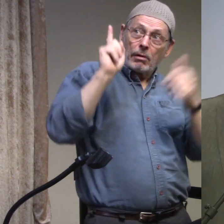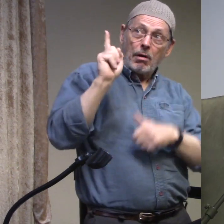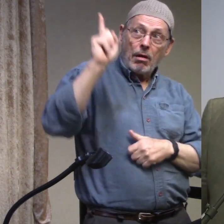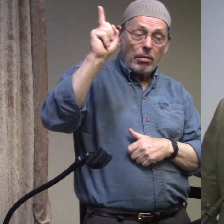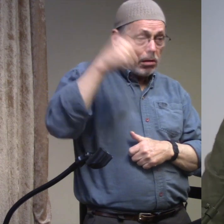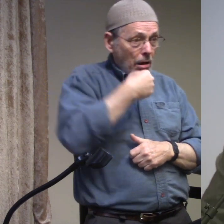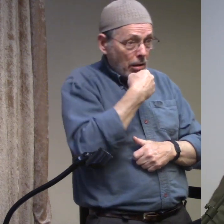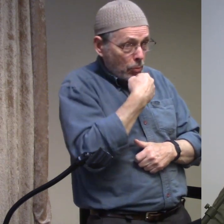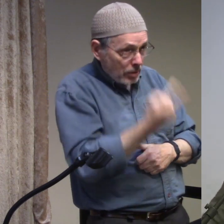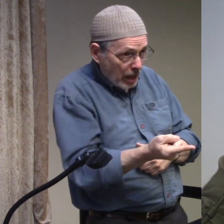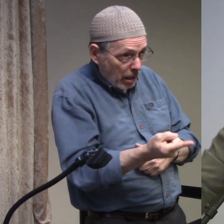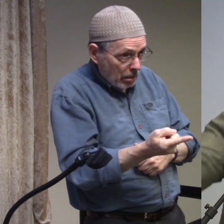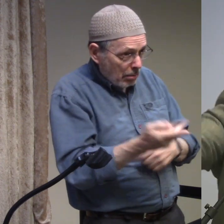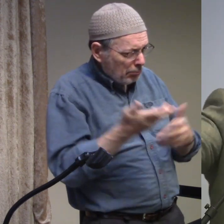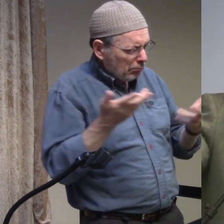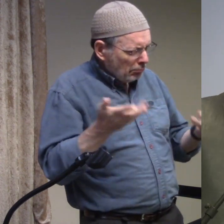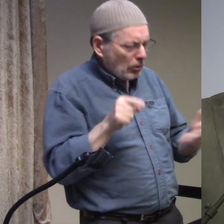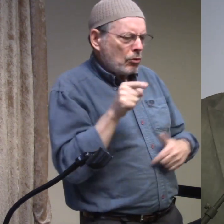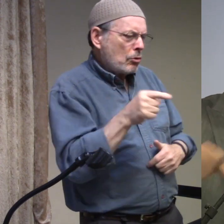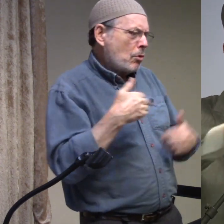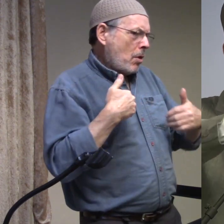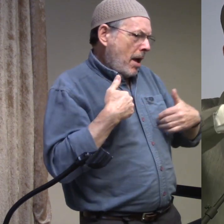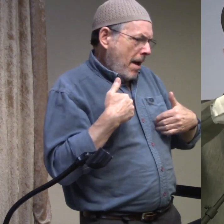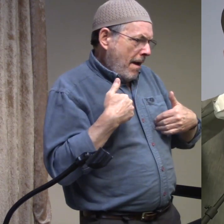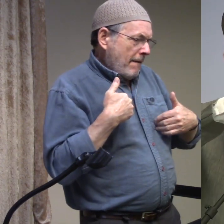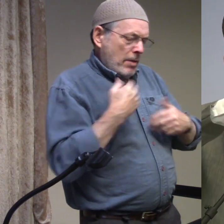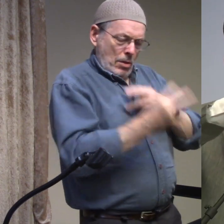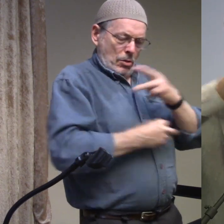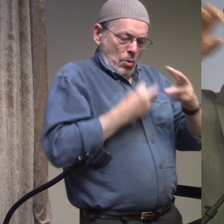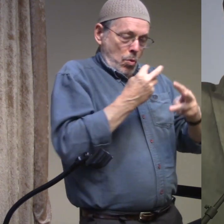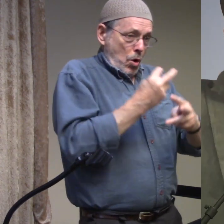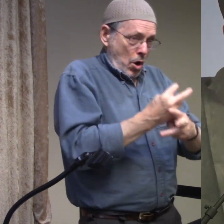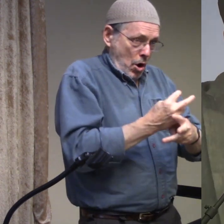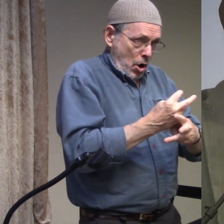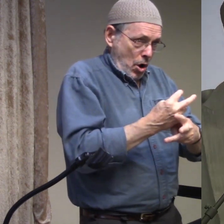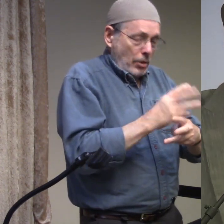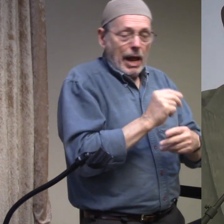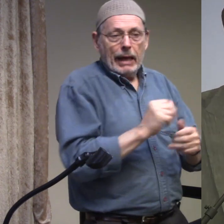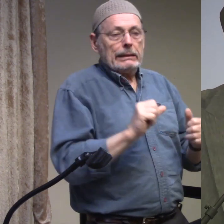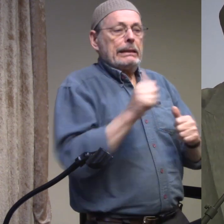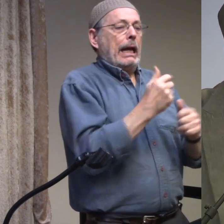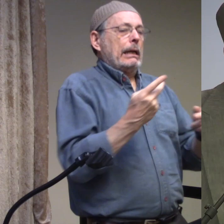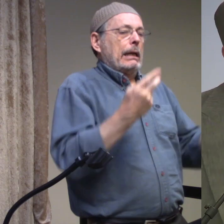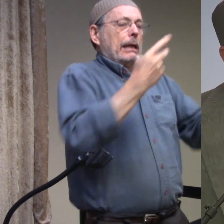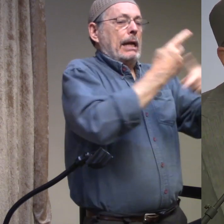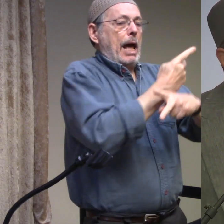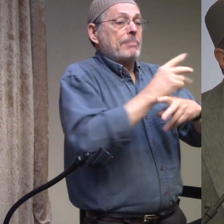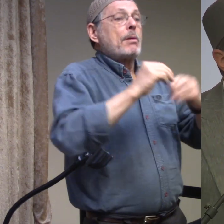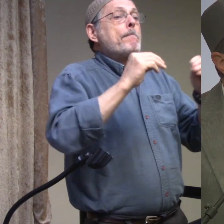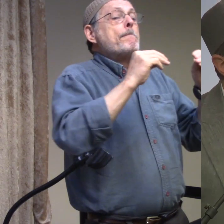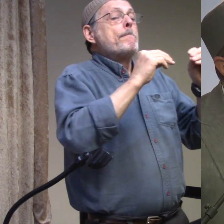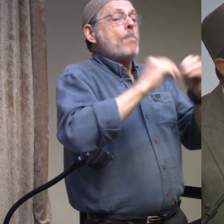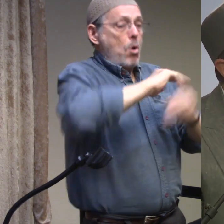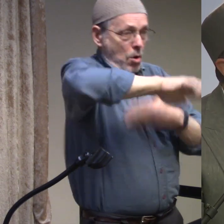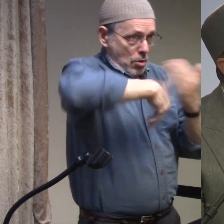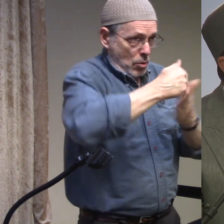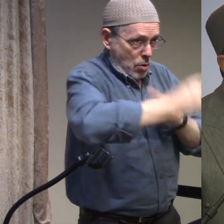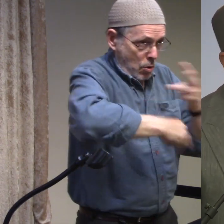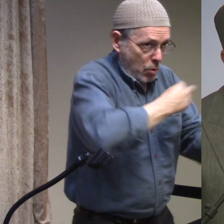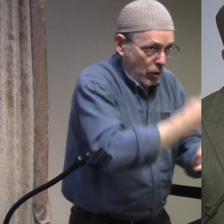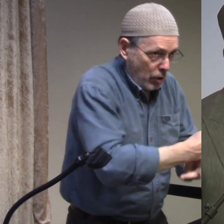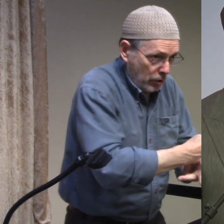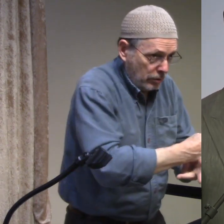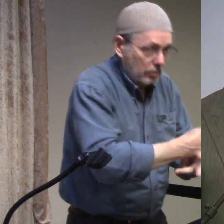him, you have the world and 10 times the entire world. And he says, أَتَسْخَرُ